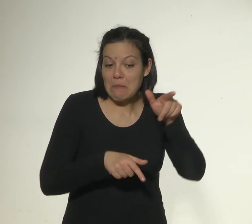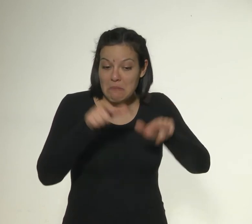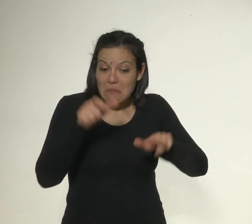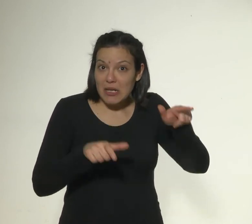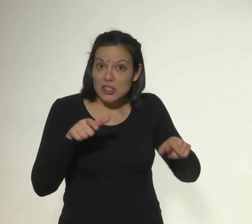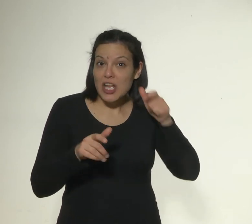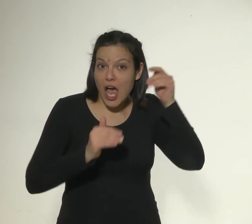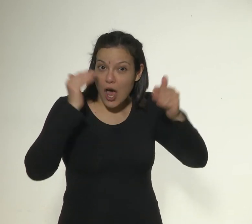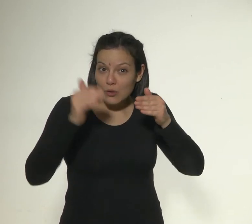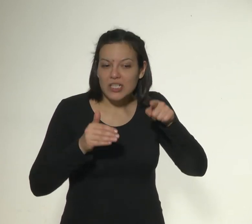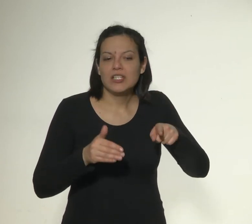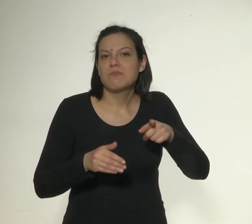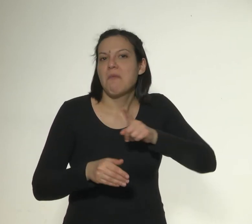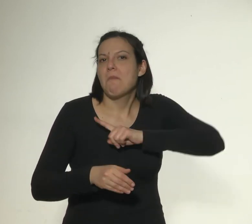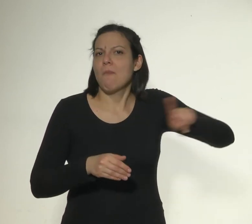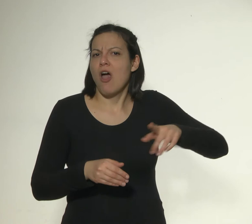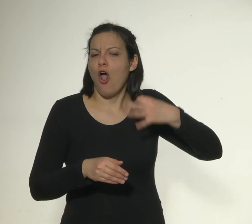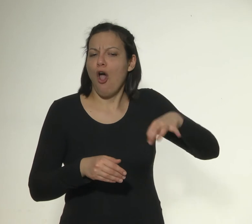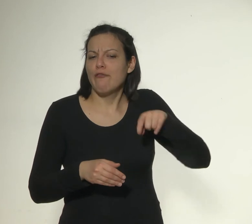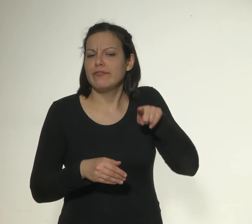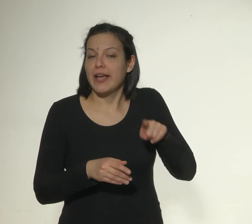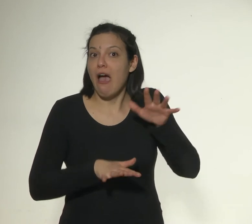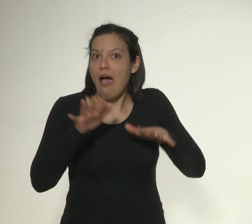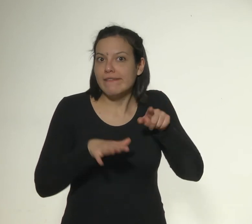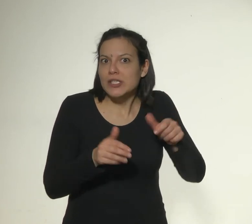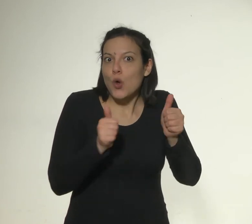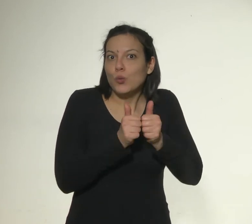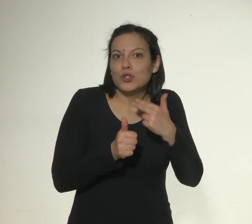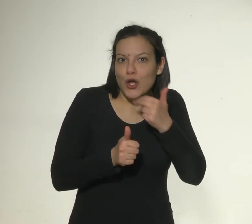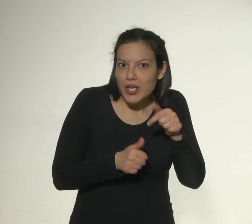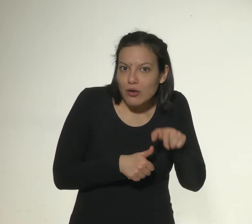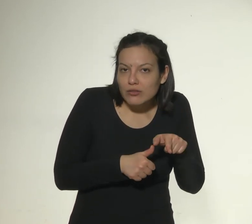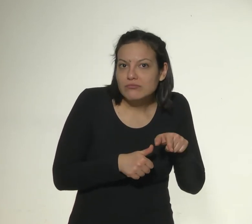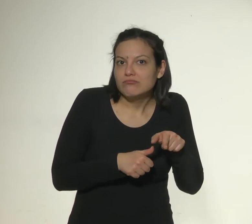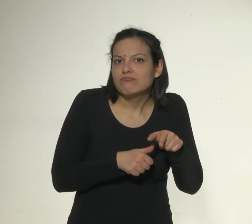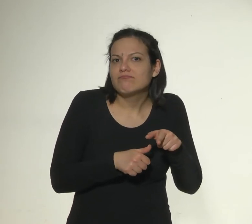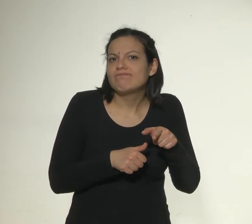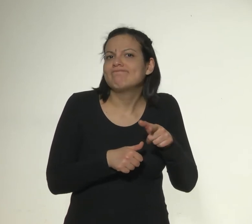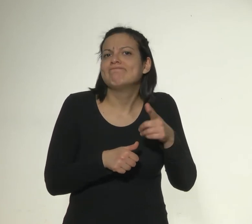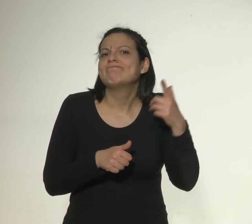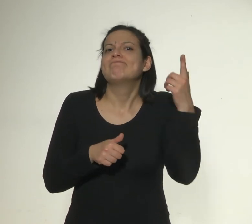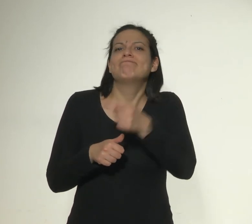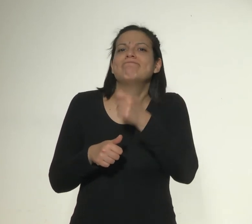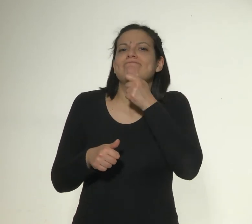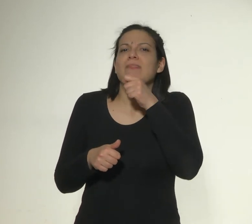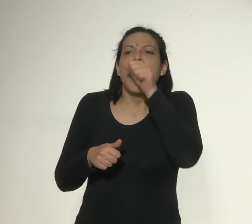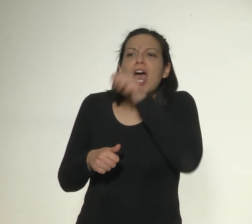personas adultas, a veces con sus hijos e hijas, a trabajar, por ejemplo, en el campo,